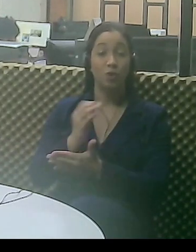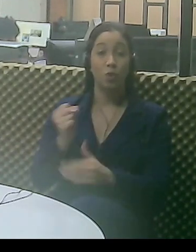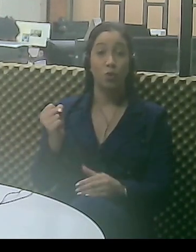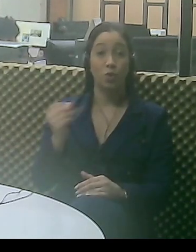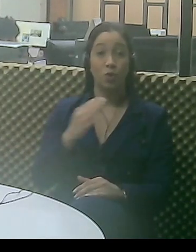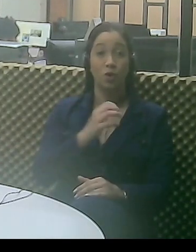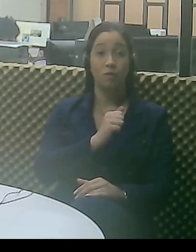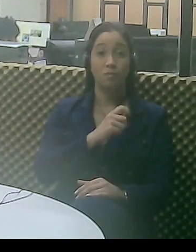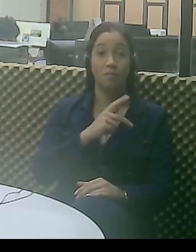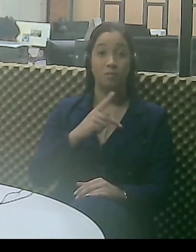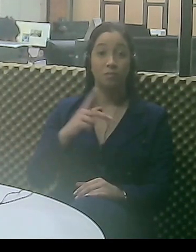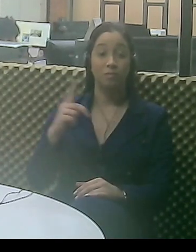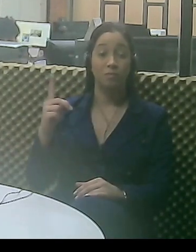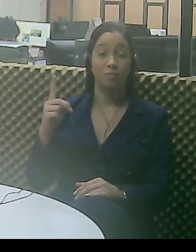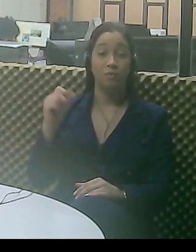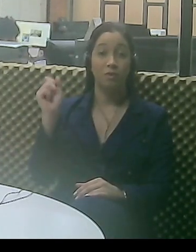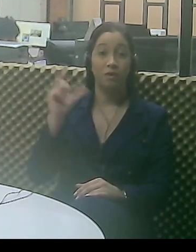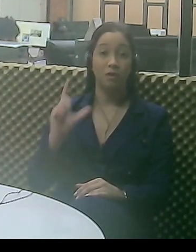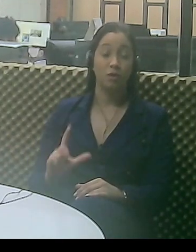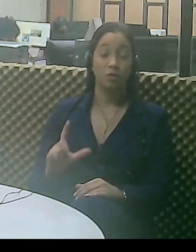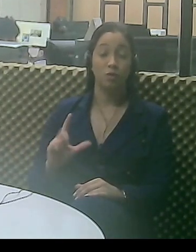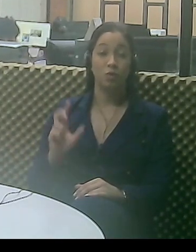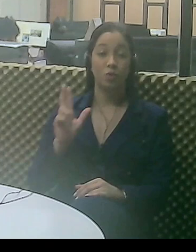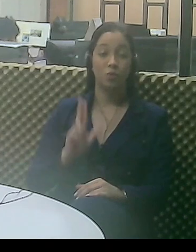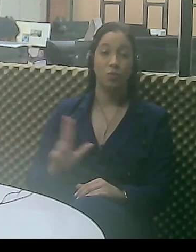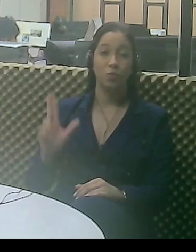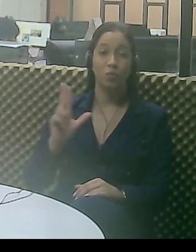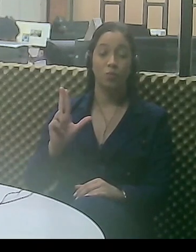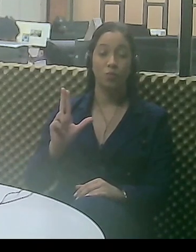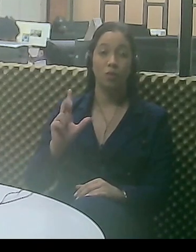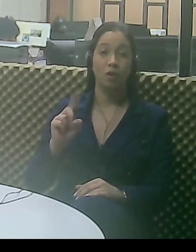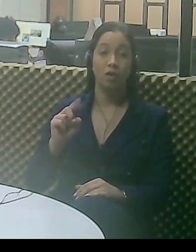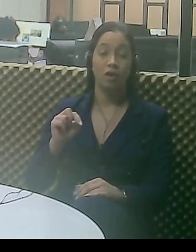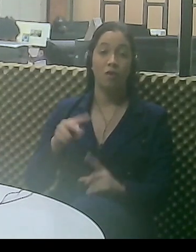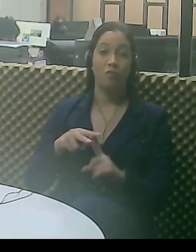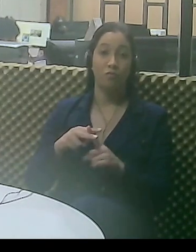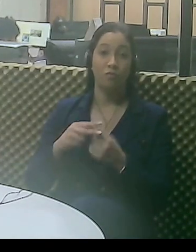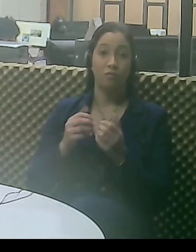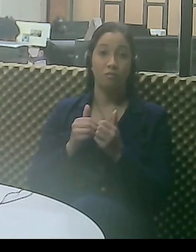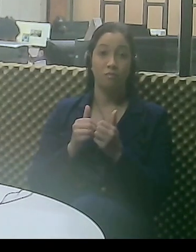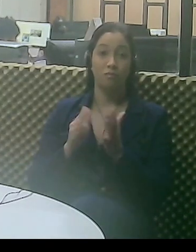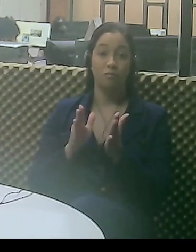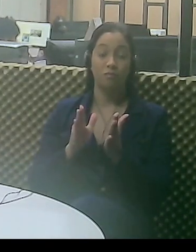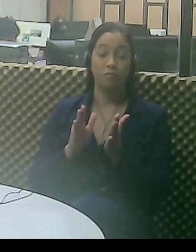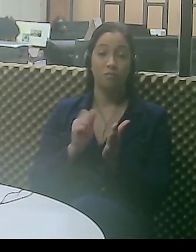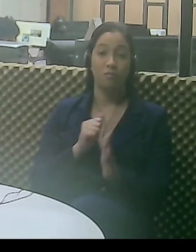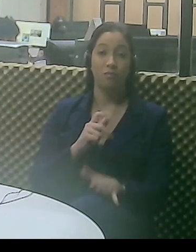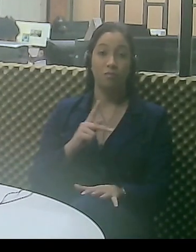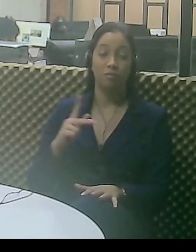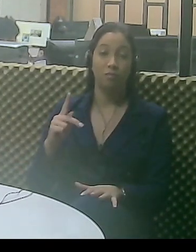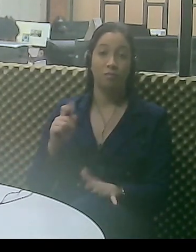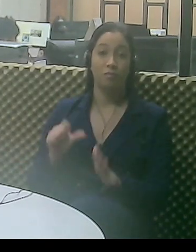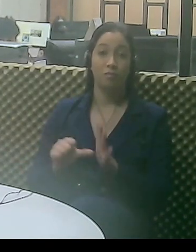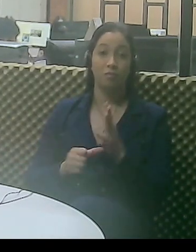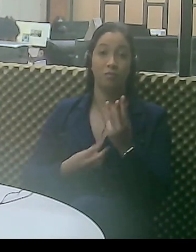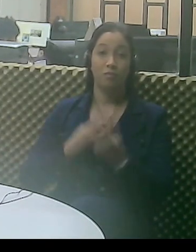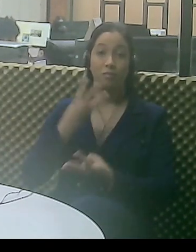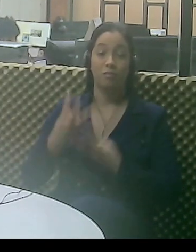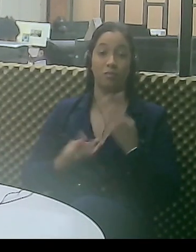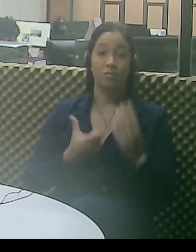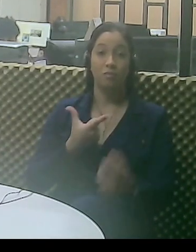novo aplicativo Zona Azul UDI. A nova previsão é que a ferramenta entre em operação durante o primeiro trimestre